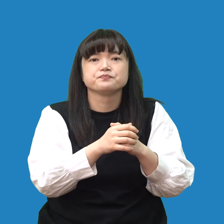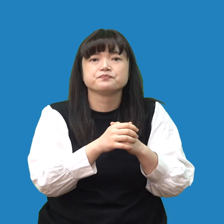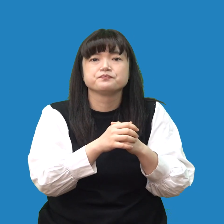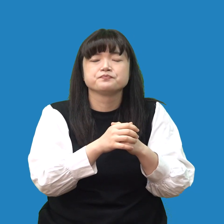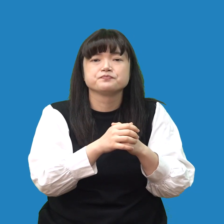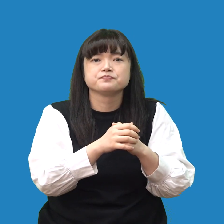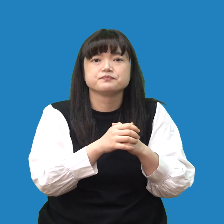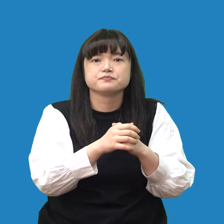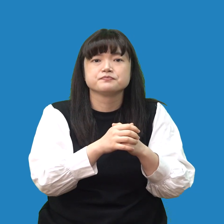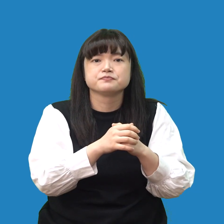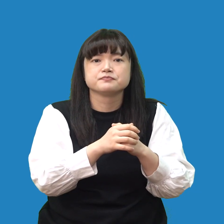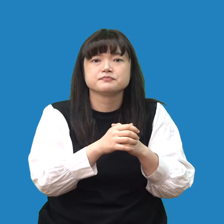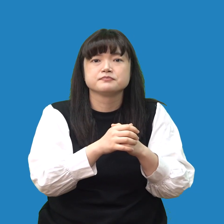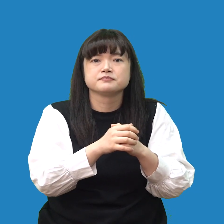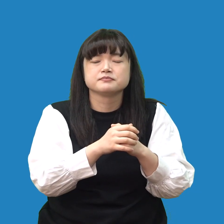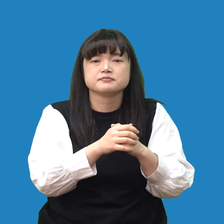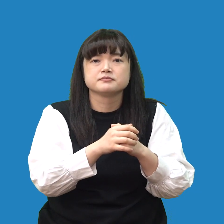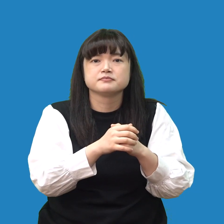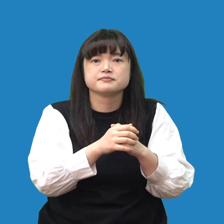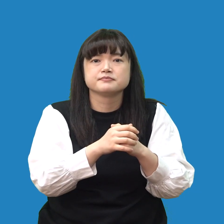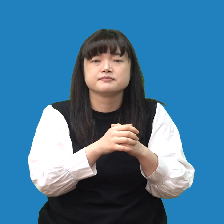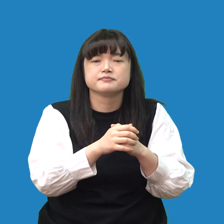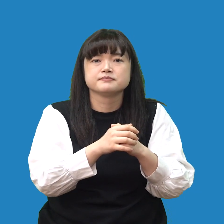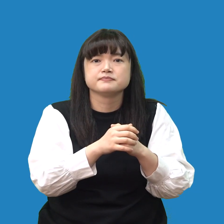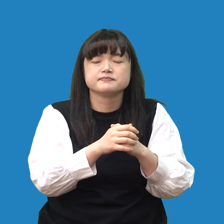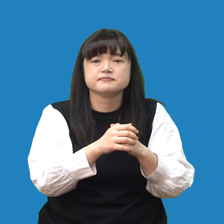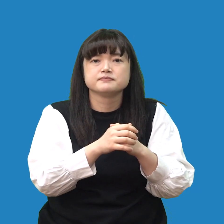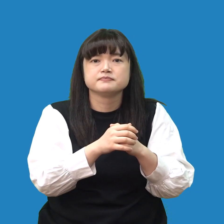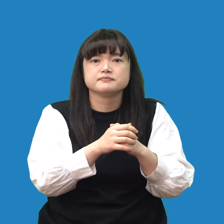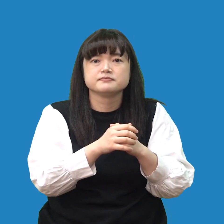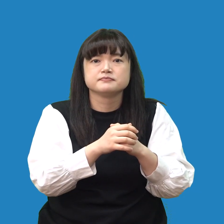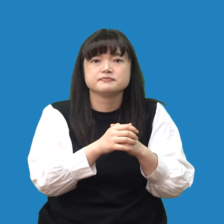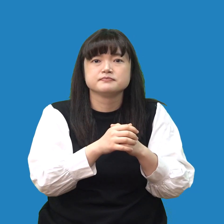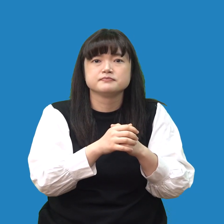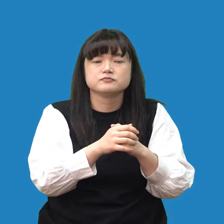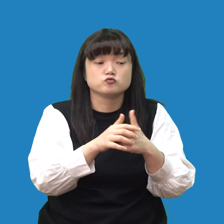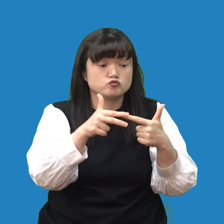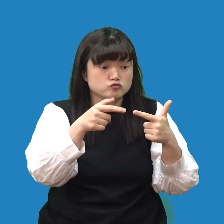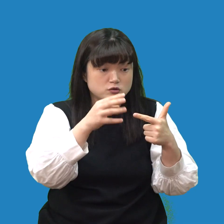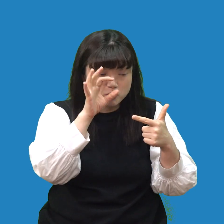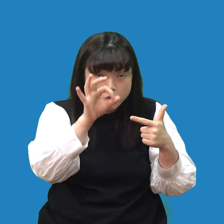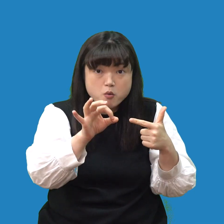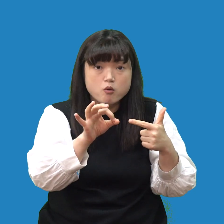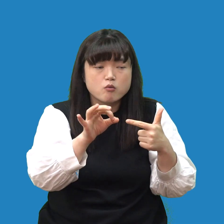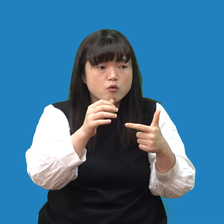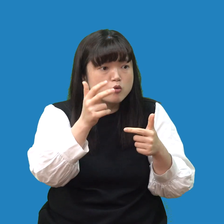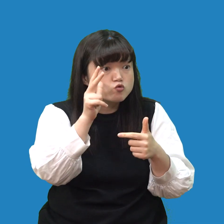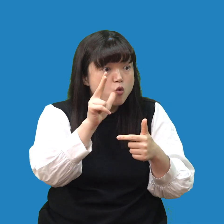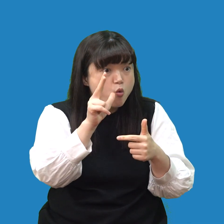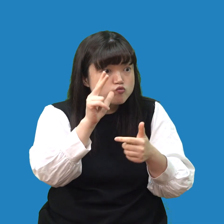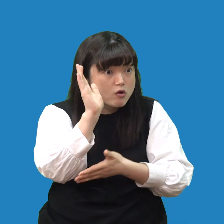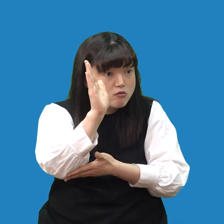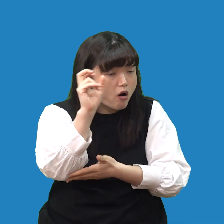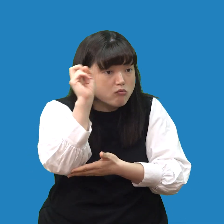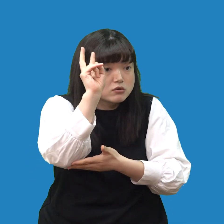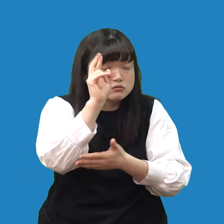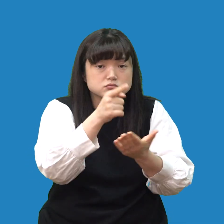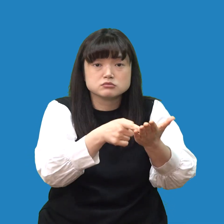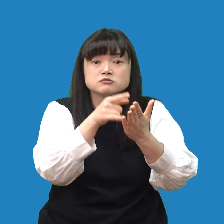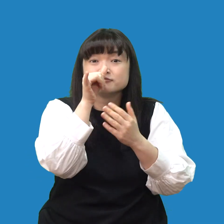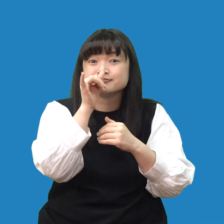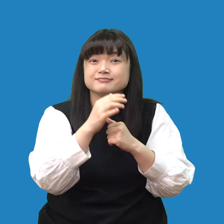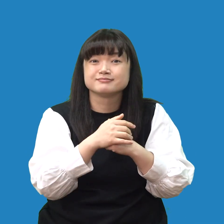줍니다. 자세히 보시면 이 본문 6절에서 갑작스럽게 여호수아 이야기가